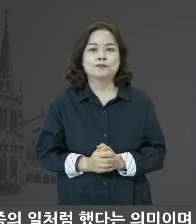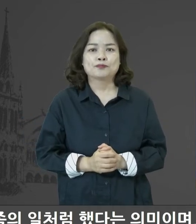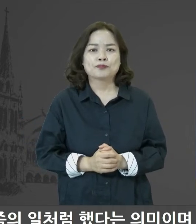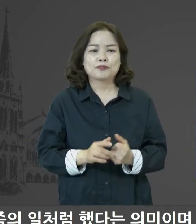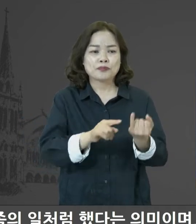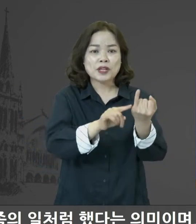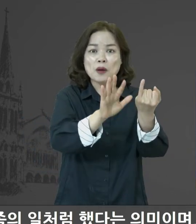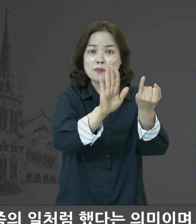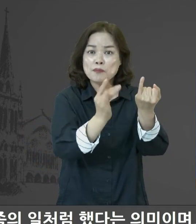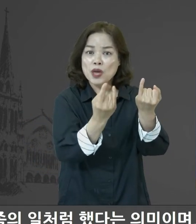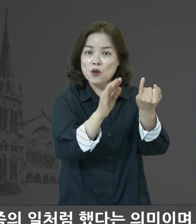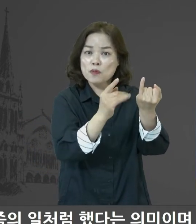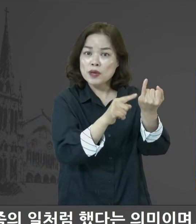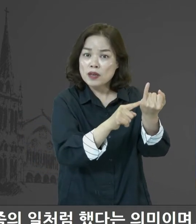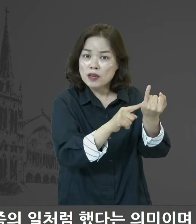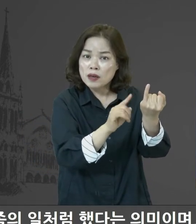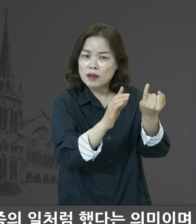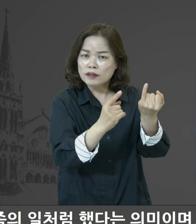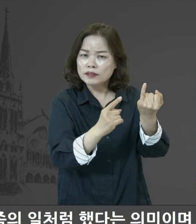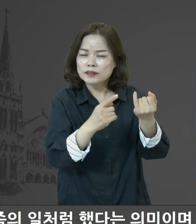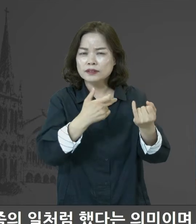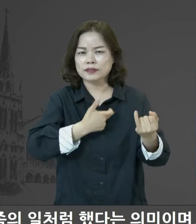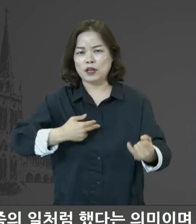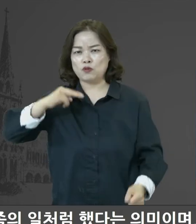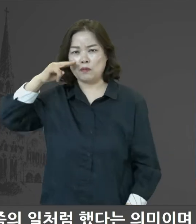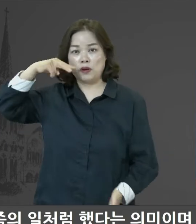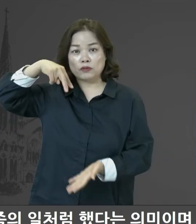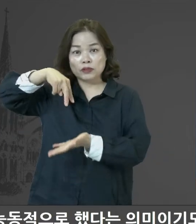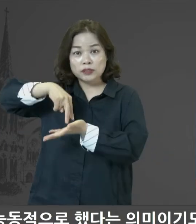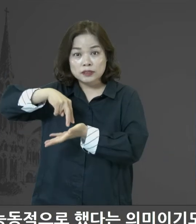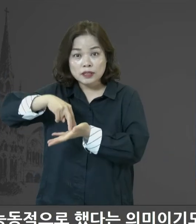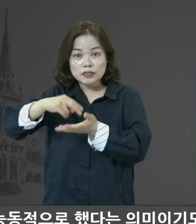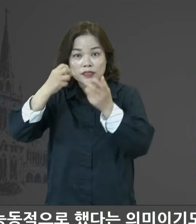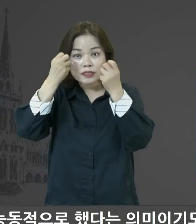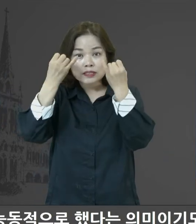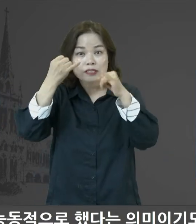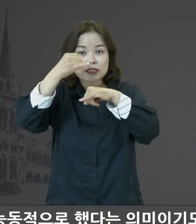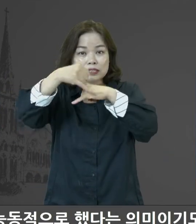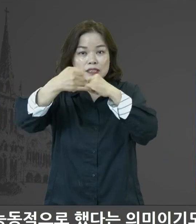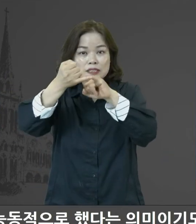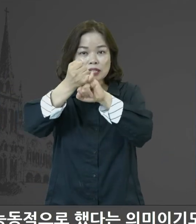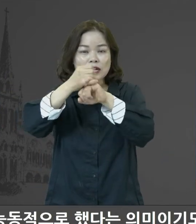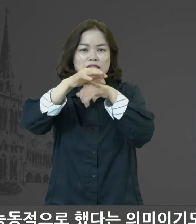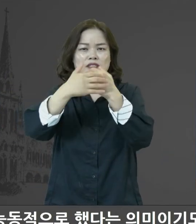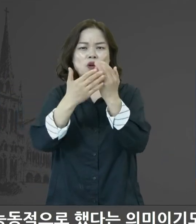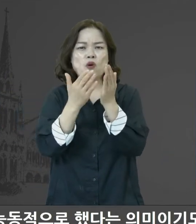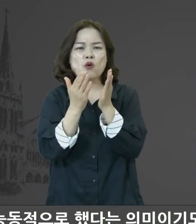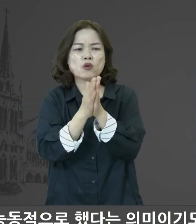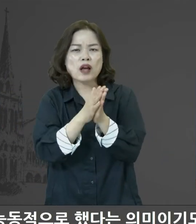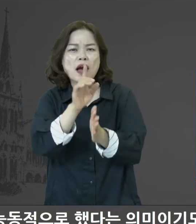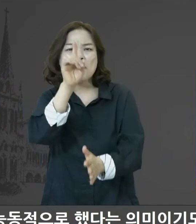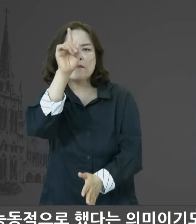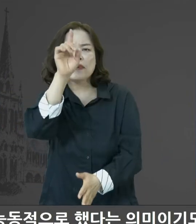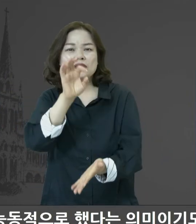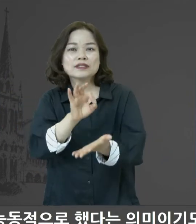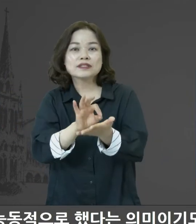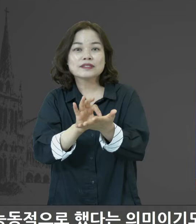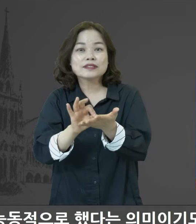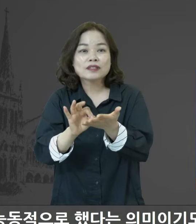이러한 베베에 대해서 사도 바울은 신약 성경에서 단 한 번 사용하고